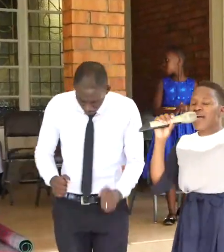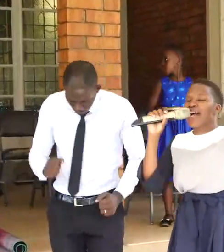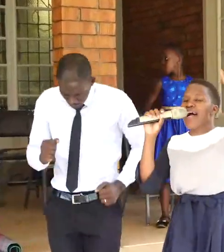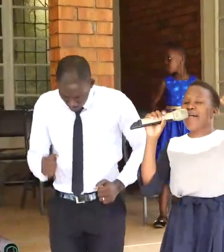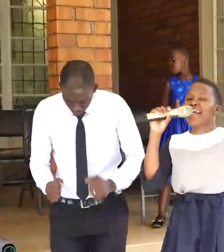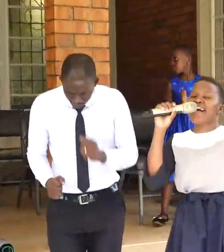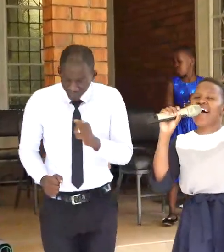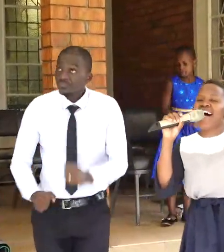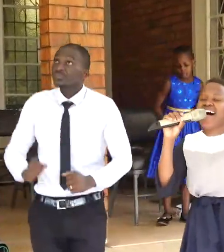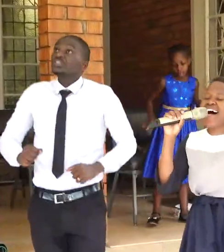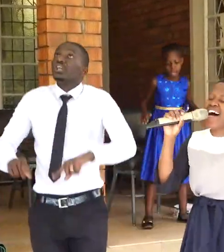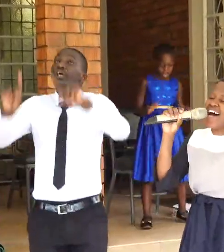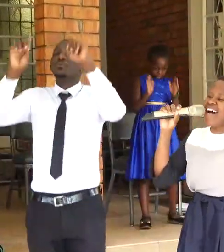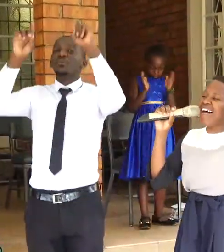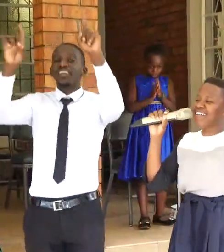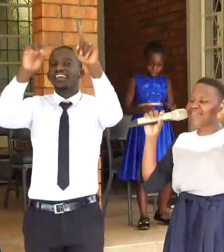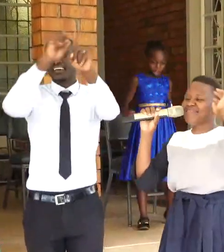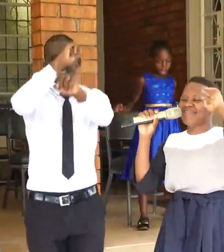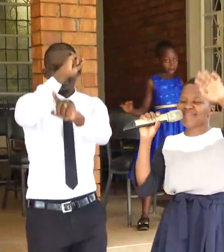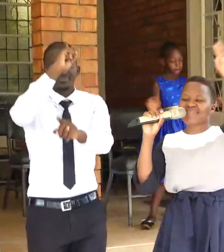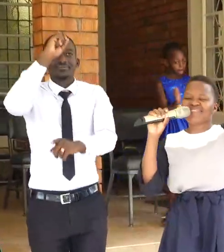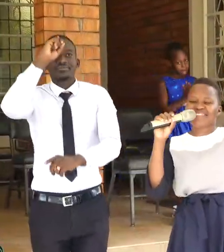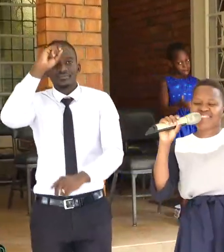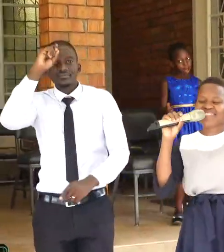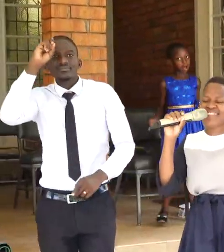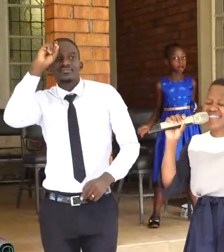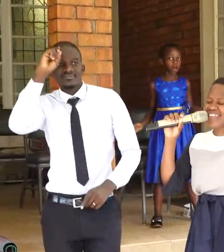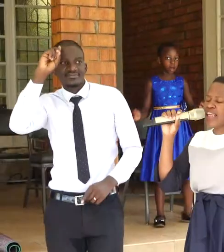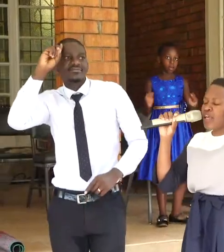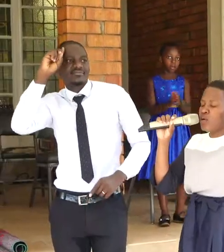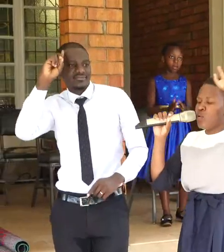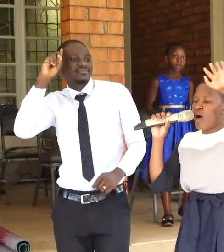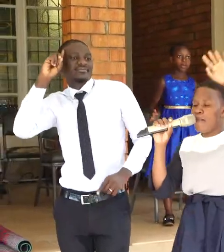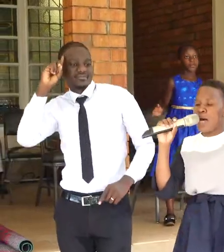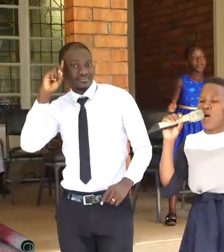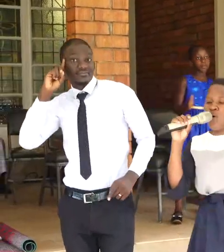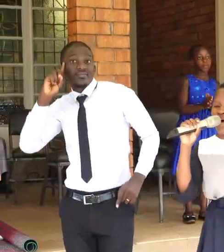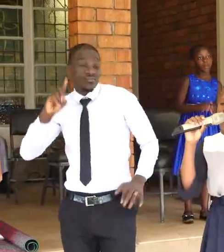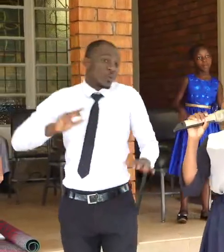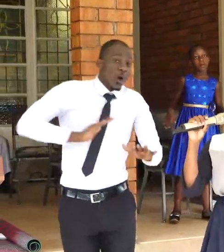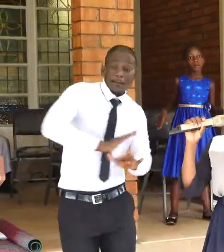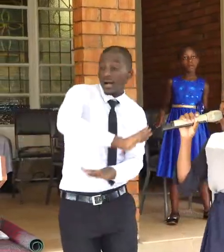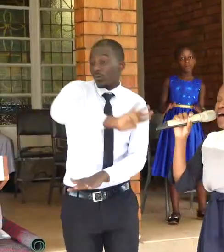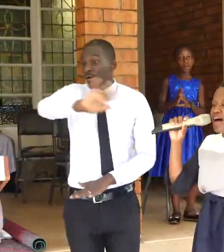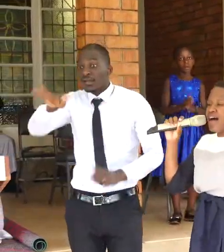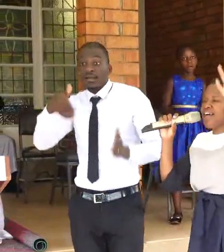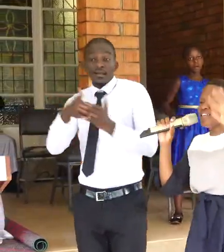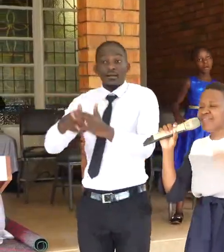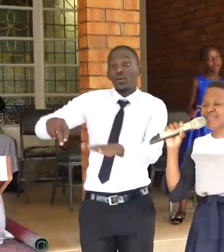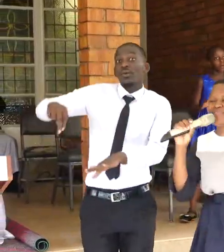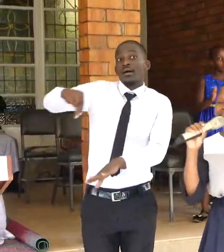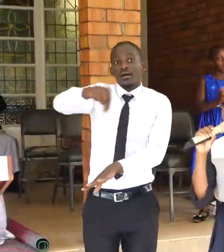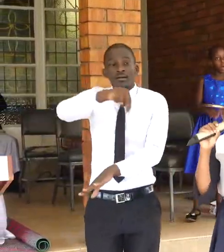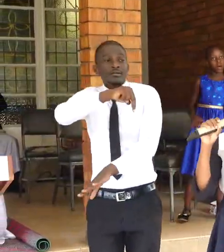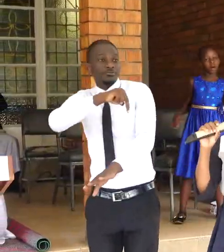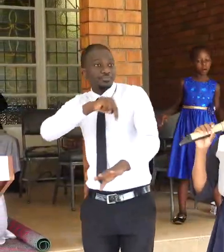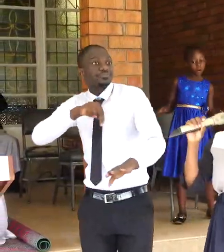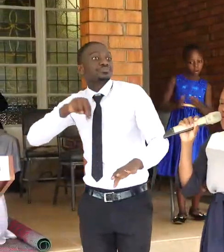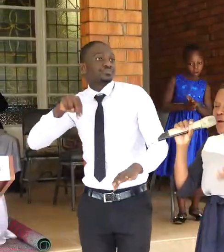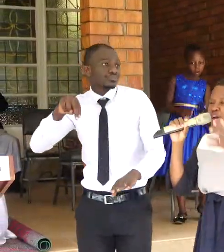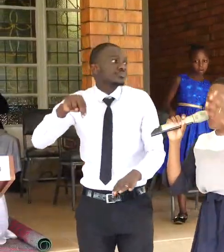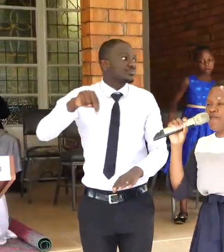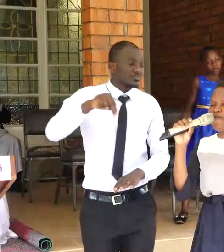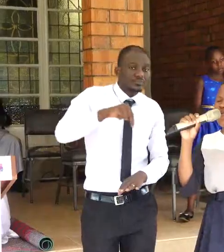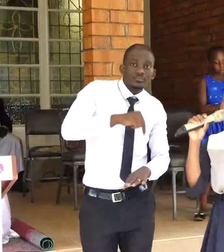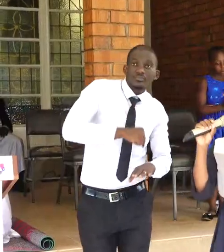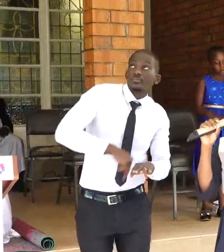yekwe kabaka yekwe kabaka wa mawanga wa mawanga guna